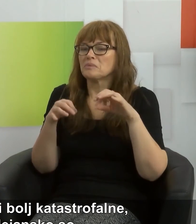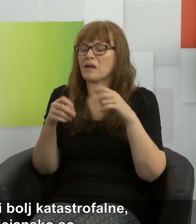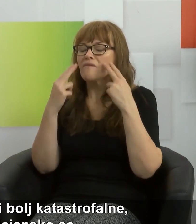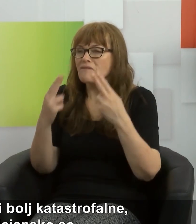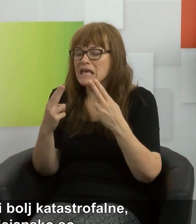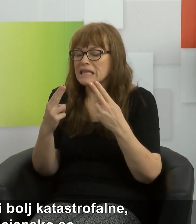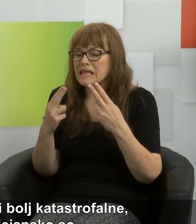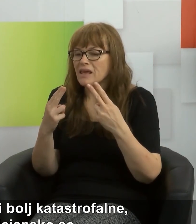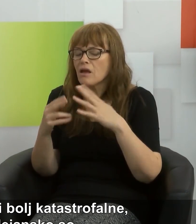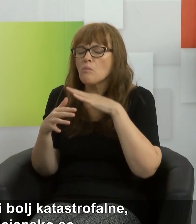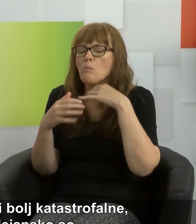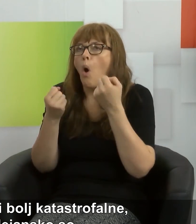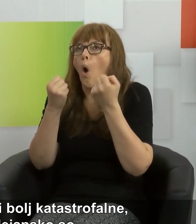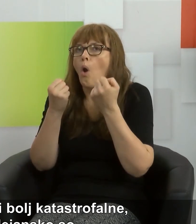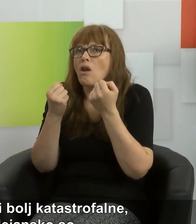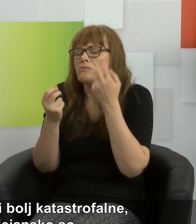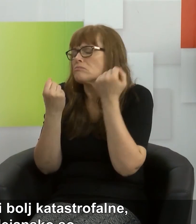jih vidi dosti bolj